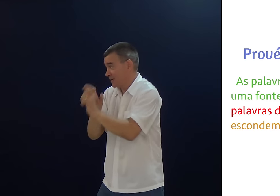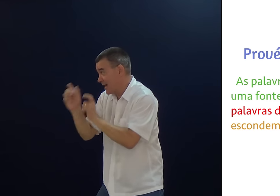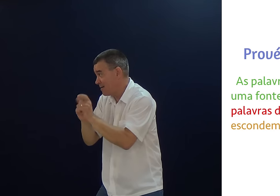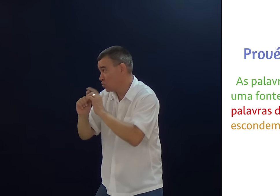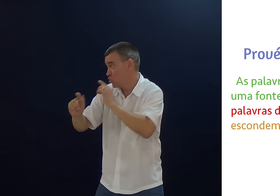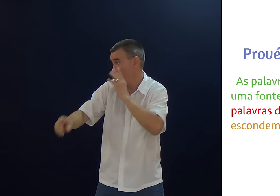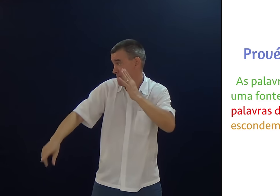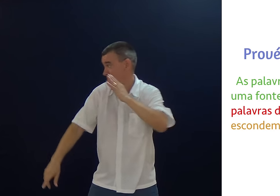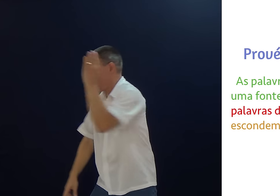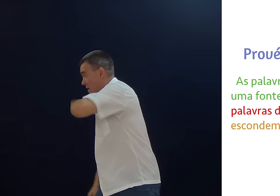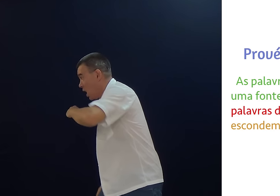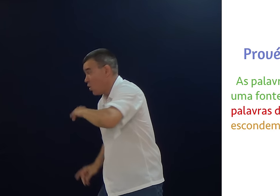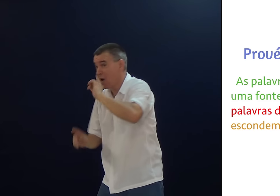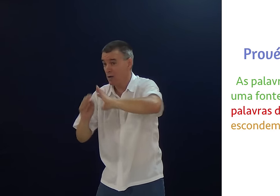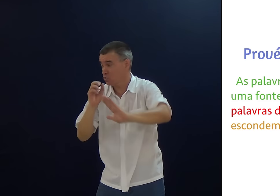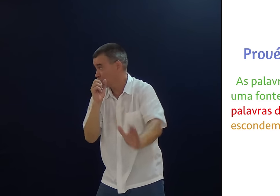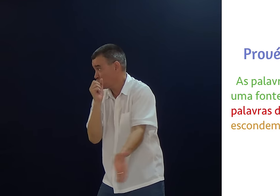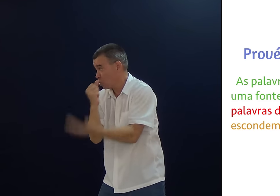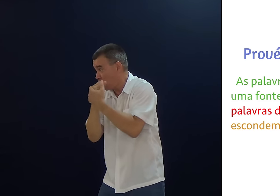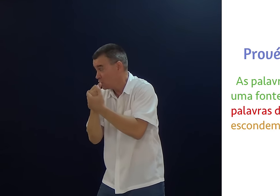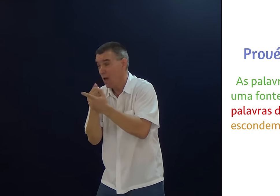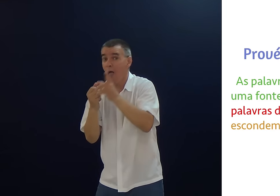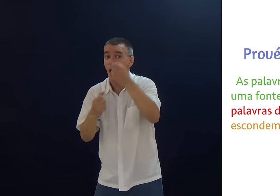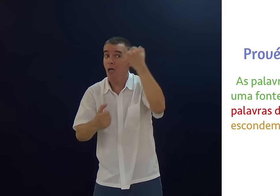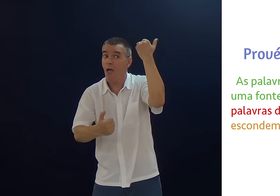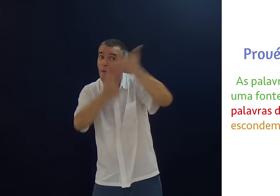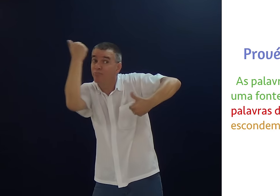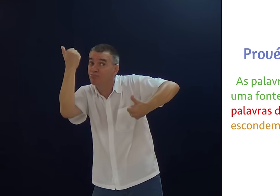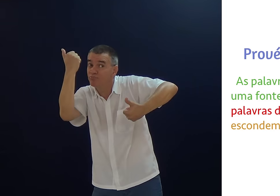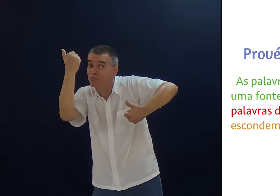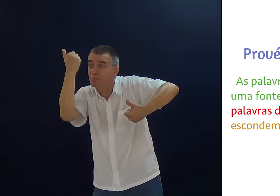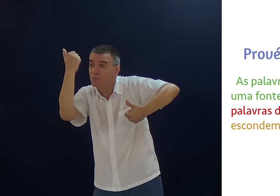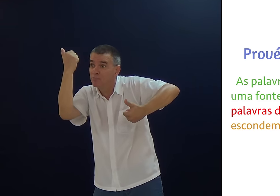vida mas as palavras dos maus escondem a sua